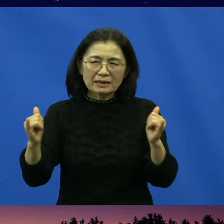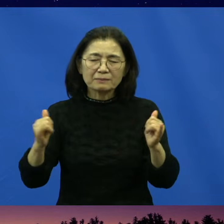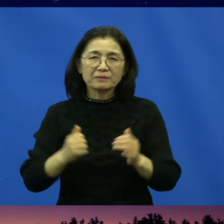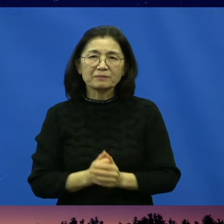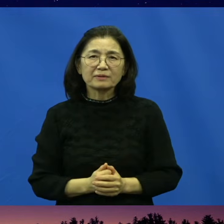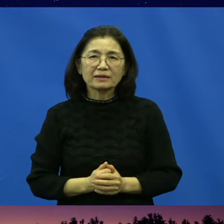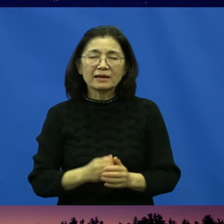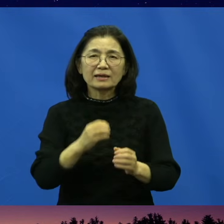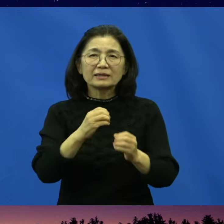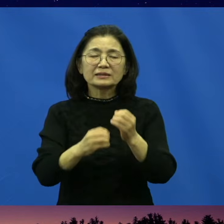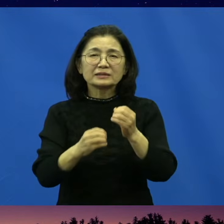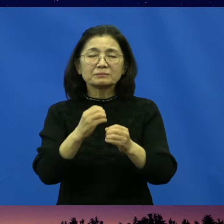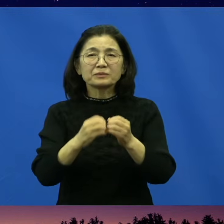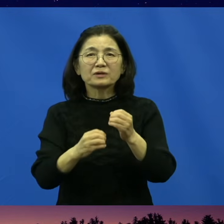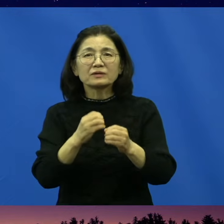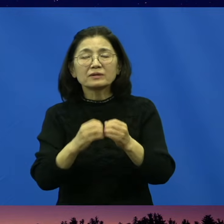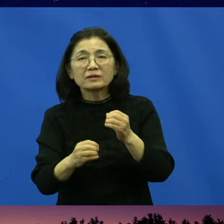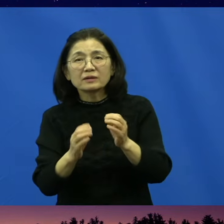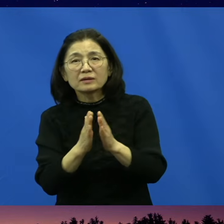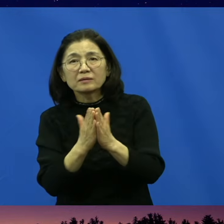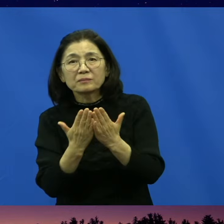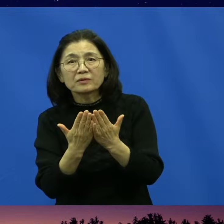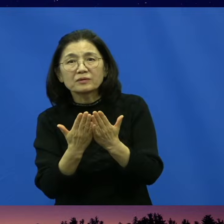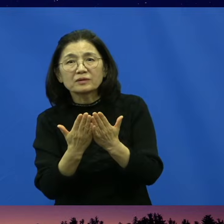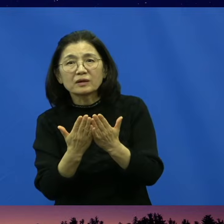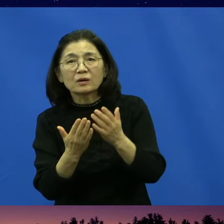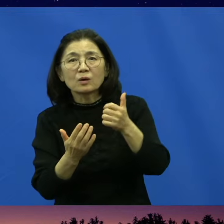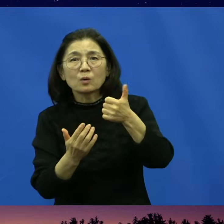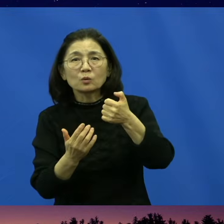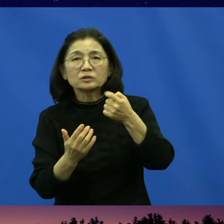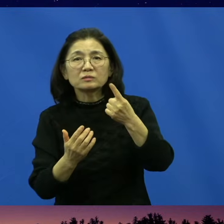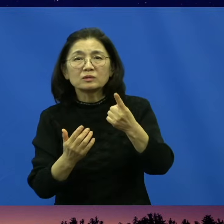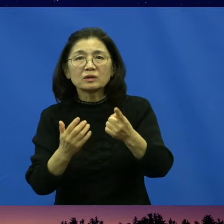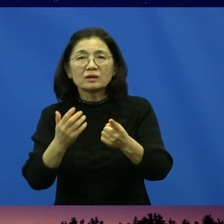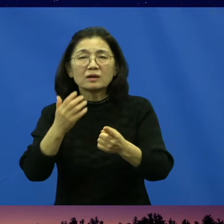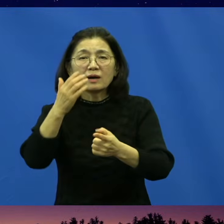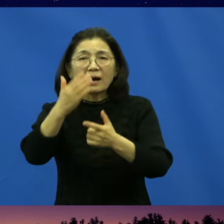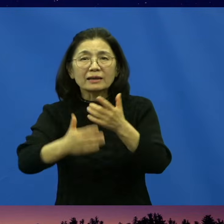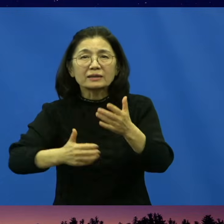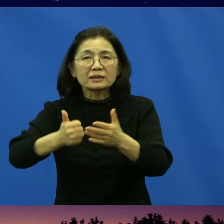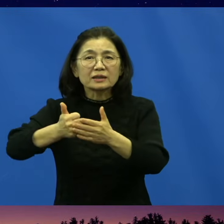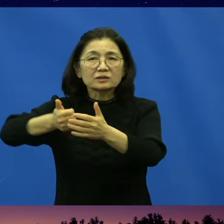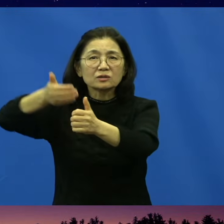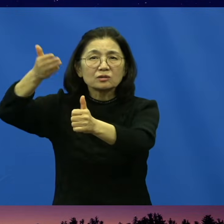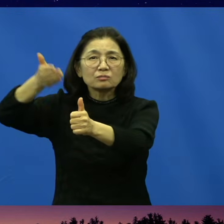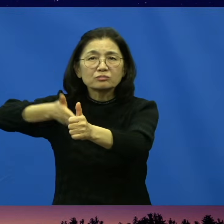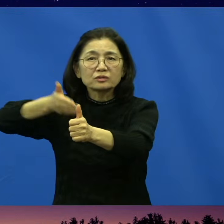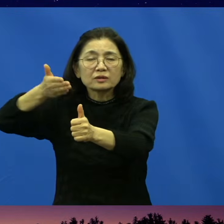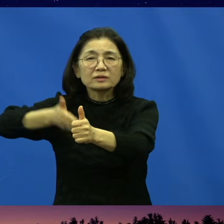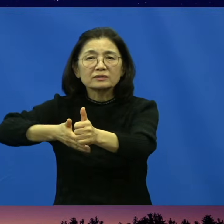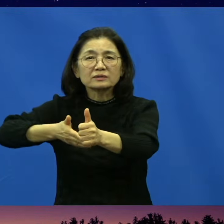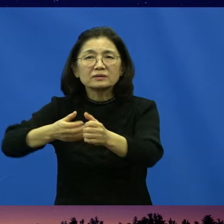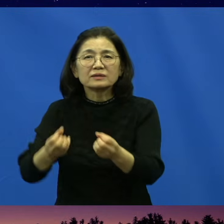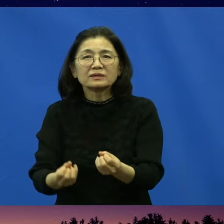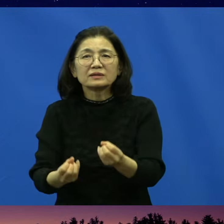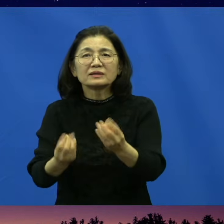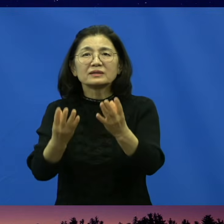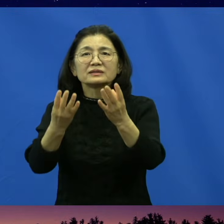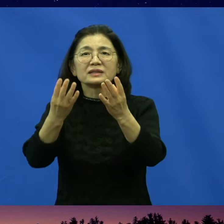시편 51편 17절 말씀에 주께서 구하시는 제사는 상한 심령이라